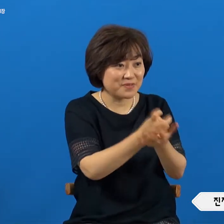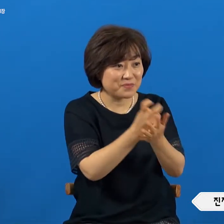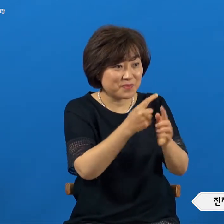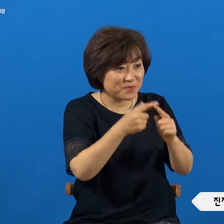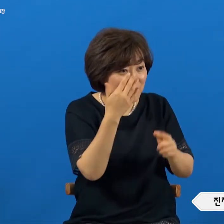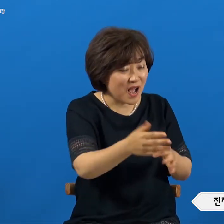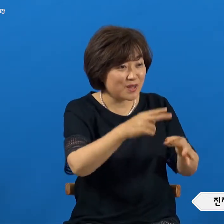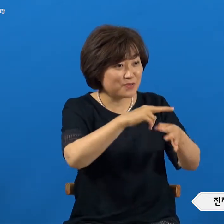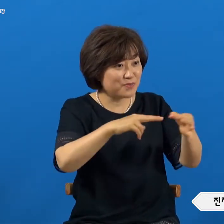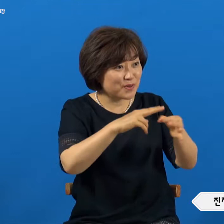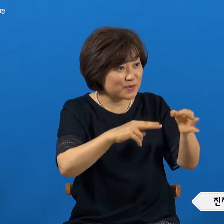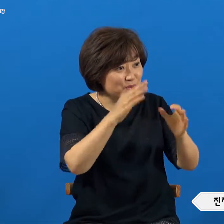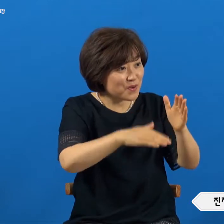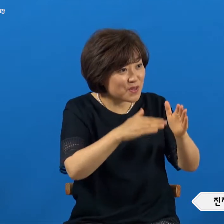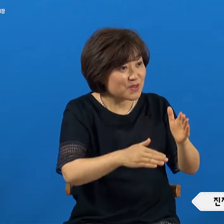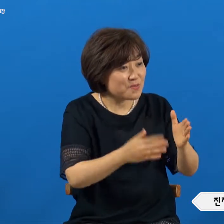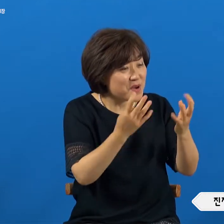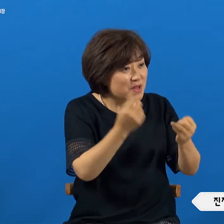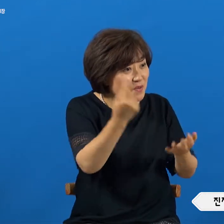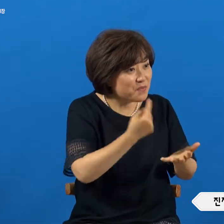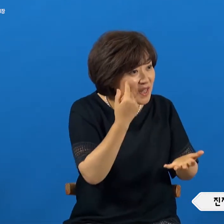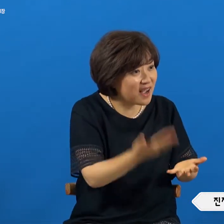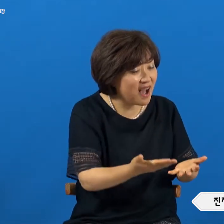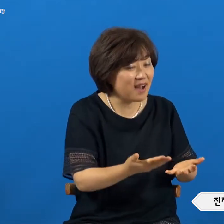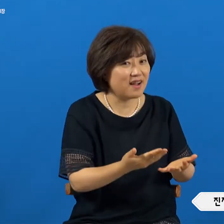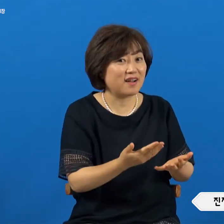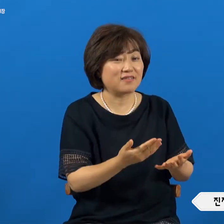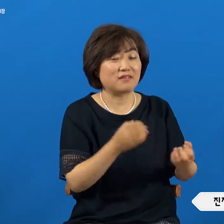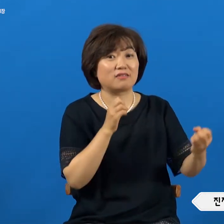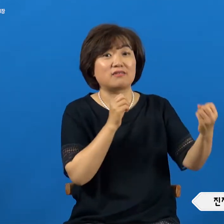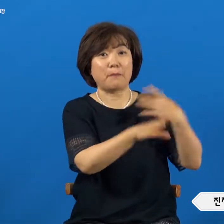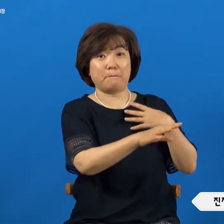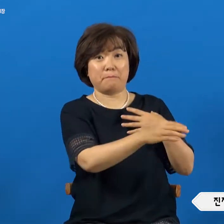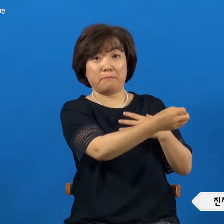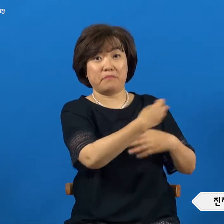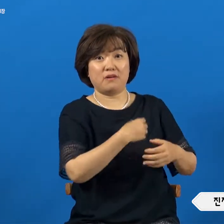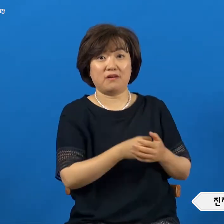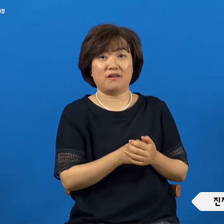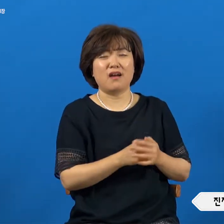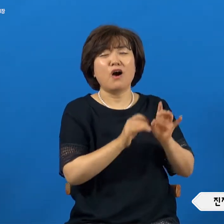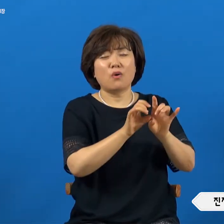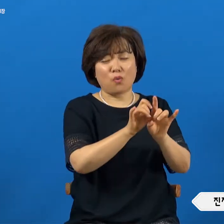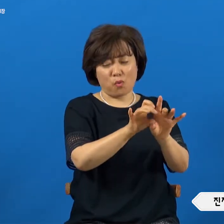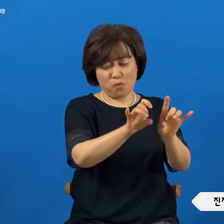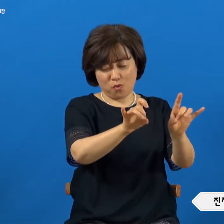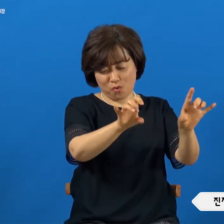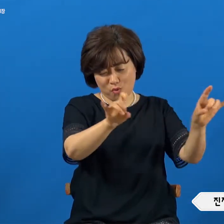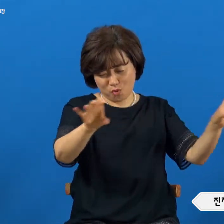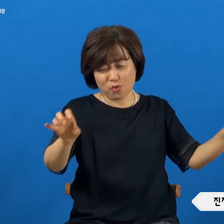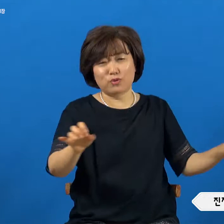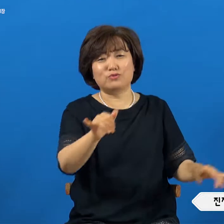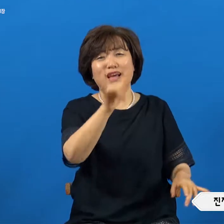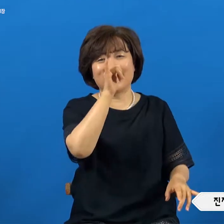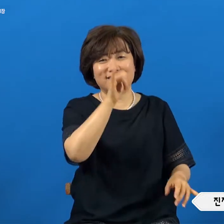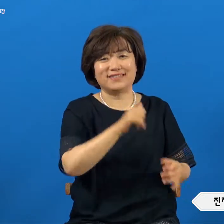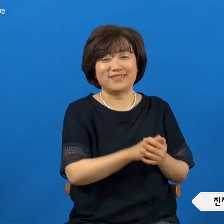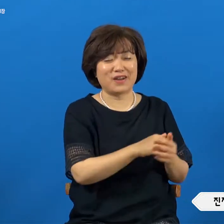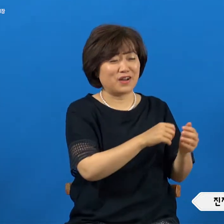감리교입니까? 순복음입니까? 그랬더니 질문에 답을 이렇게 하더랍니다. 골고루 다 있습니다.